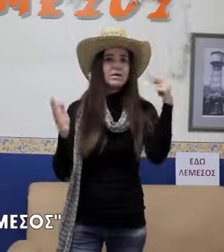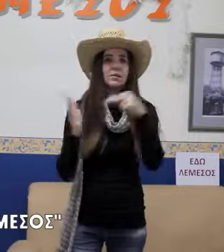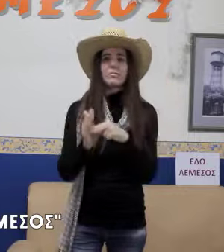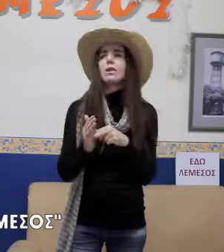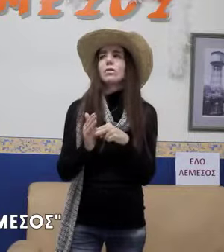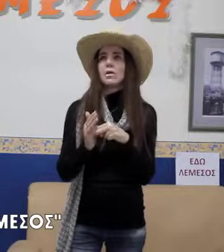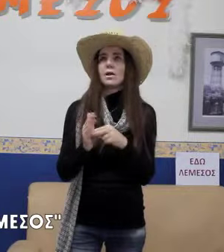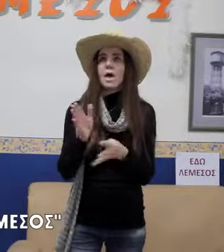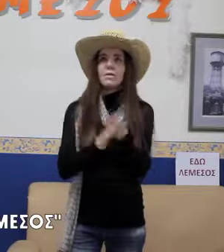2014.